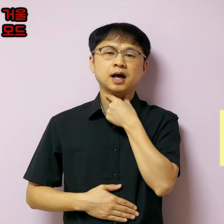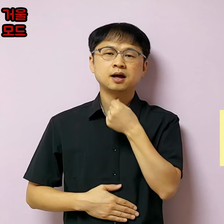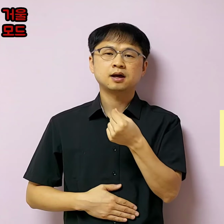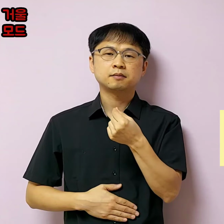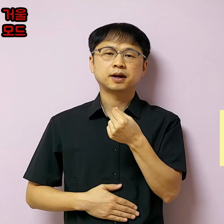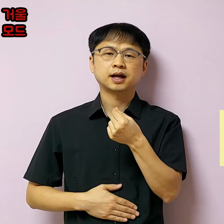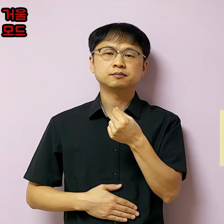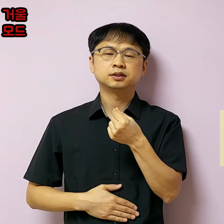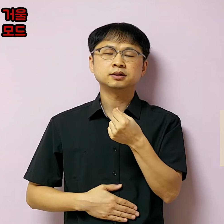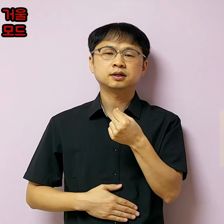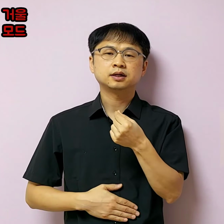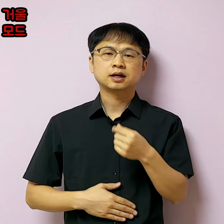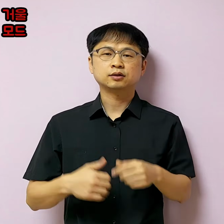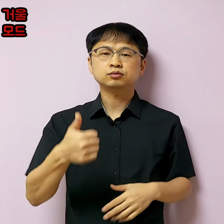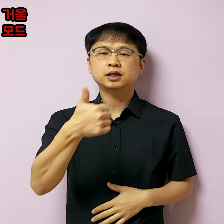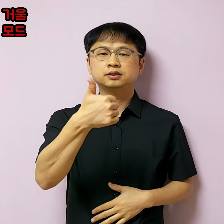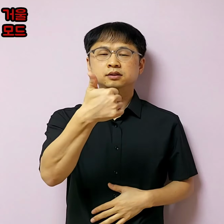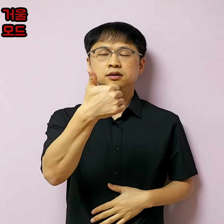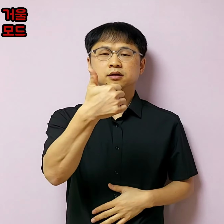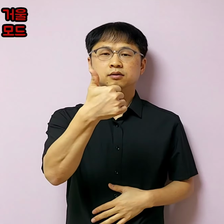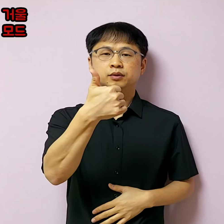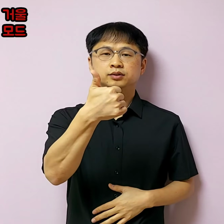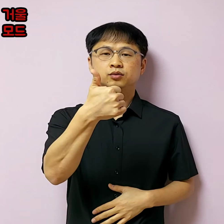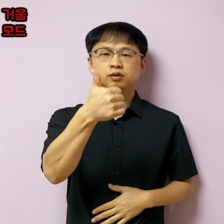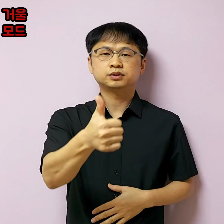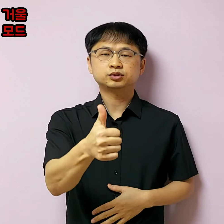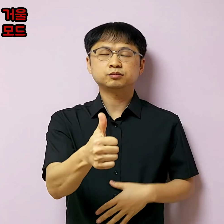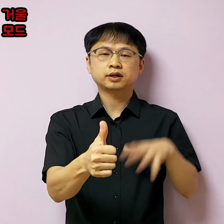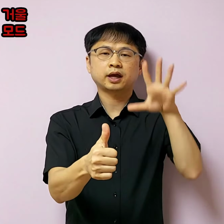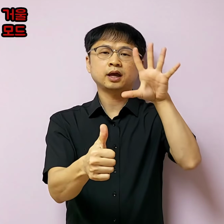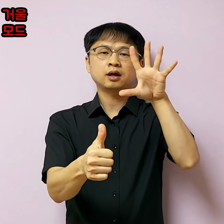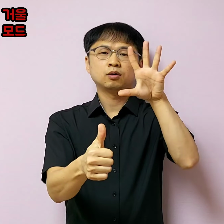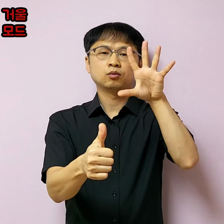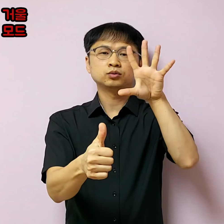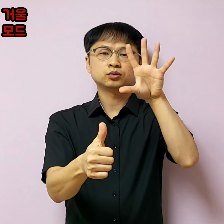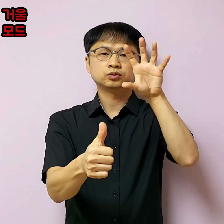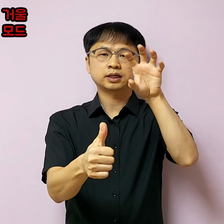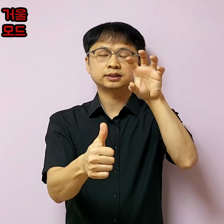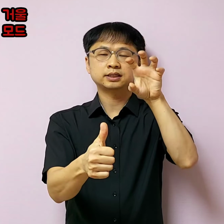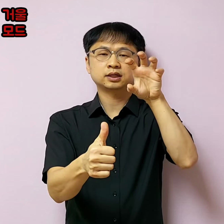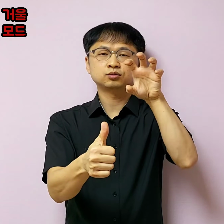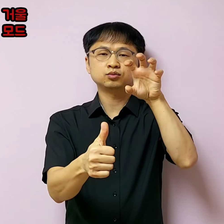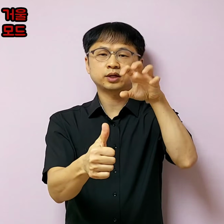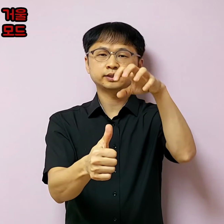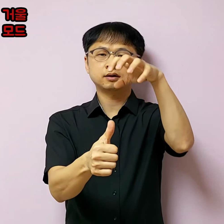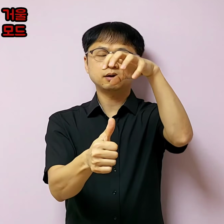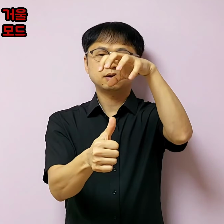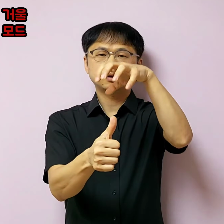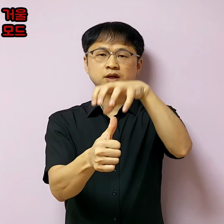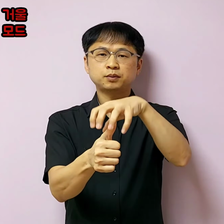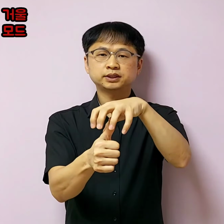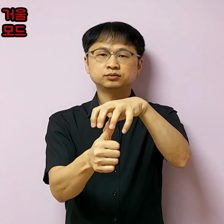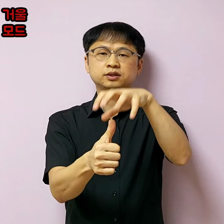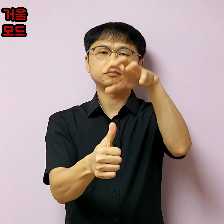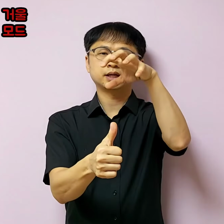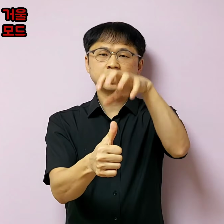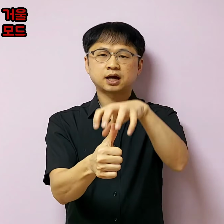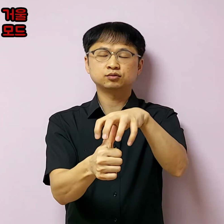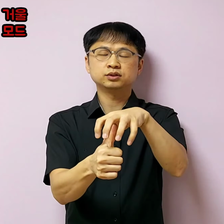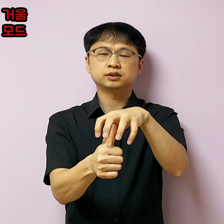됩니다. 바람을 가두다는 왼손 엄지주먹에 오른손을 살짝 둥글게 해서 덮어 씌우는 겁니다. 가두는